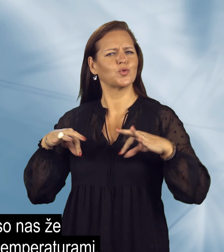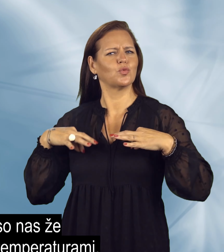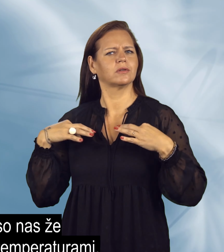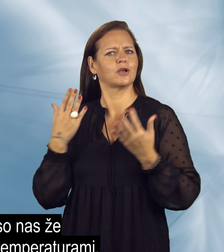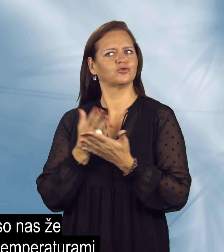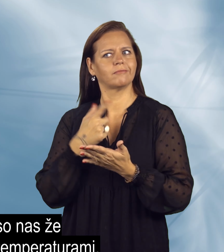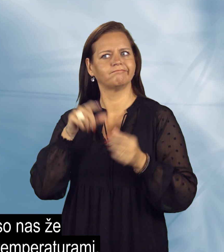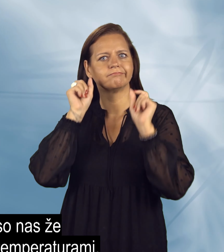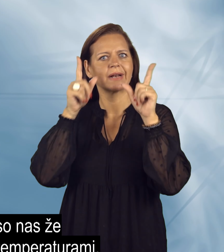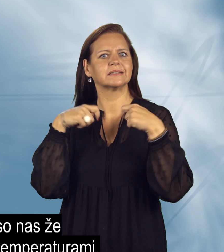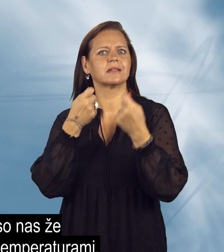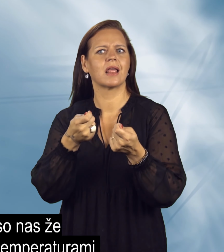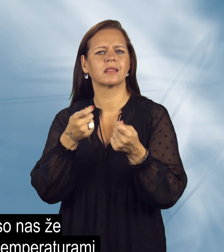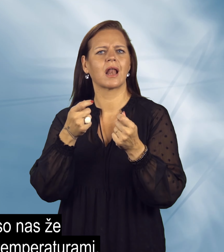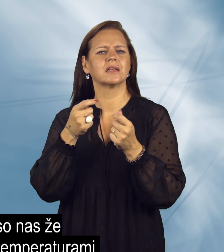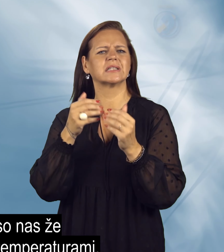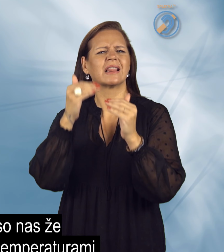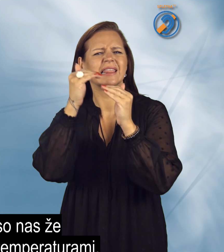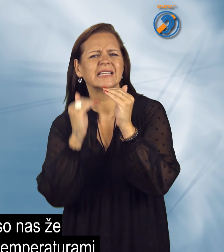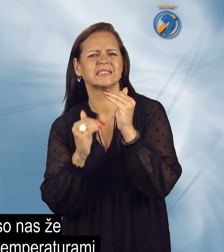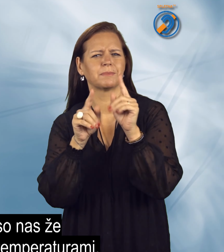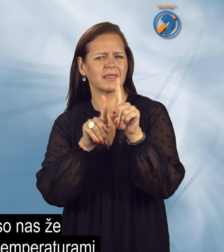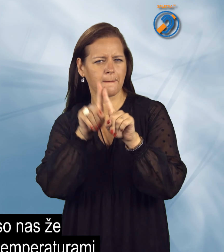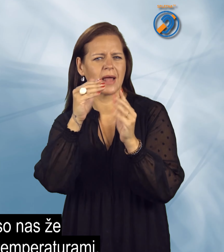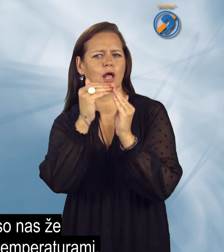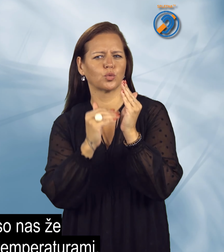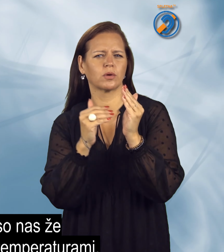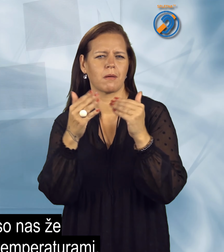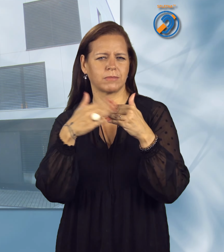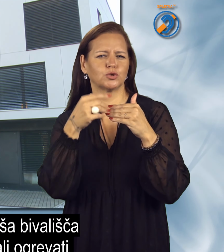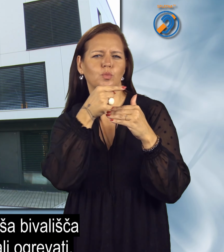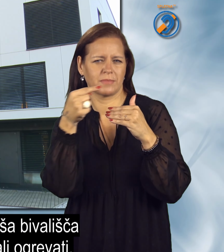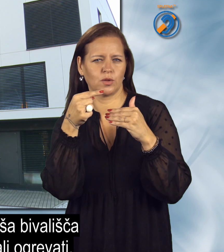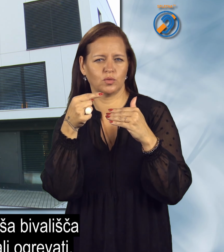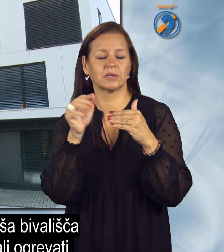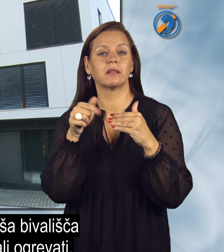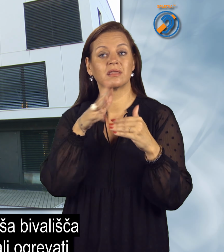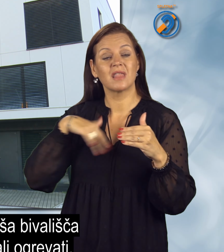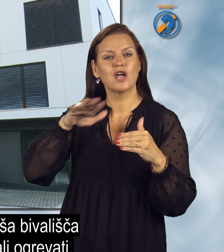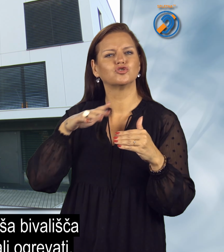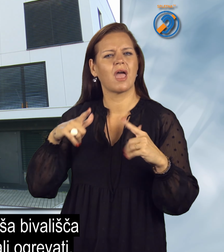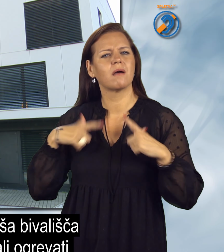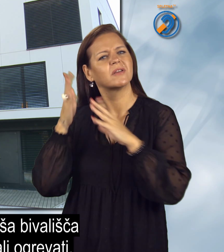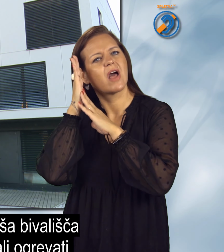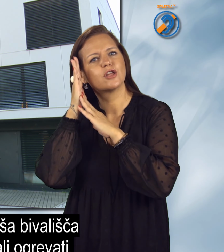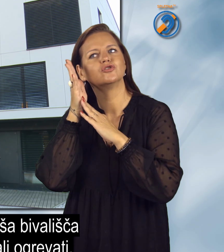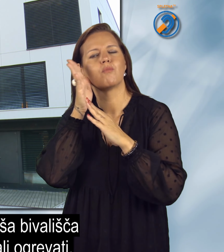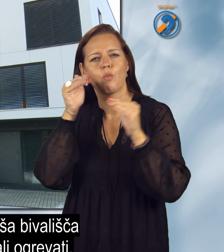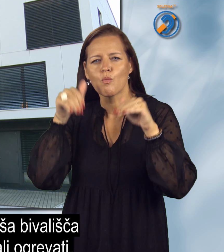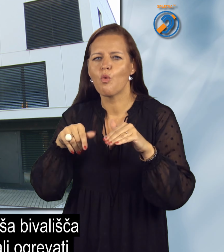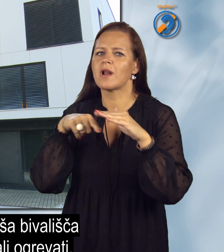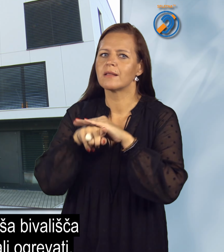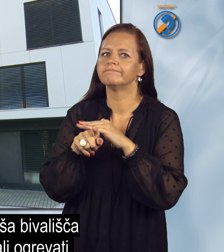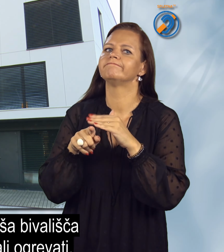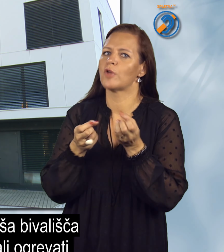Jesenska jutra so nas že presenetila z nizkimi temperaturami blizu ledišča in naša